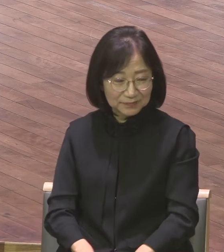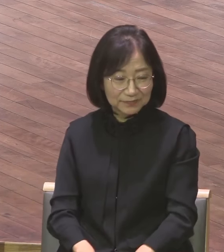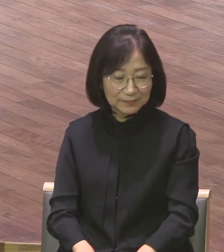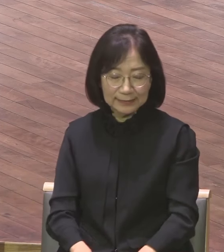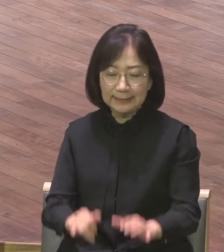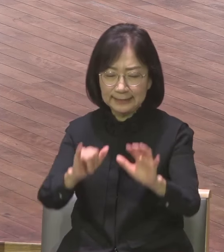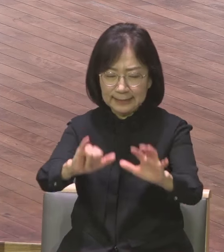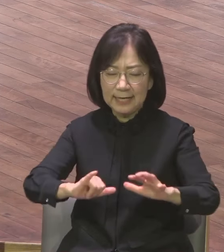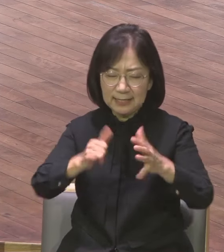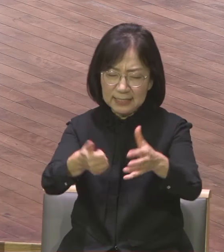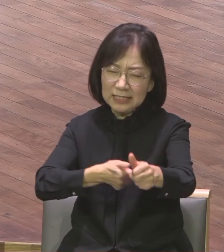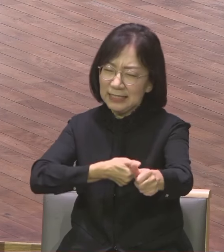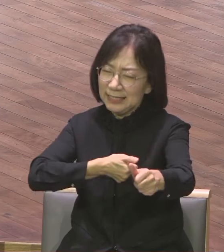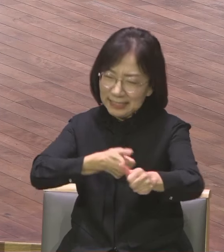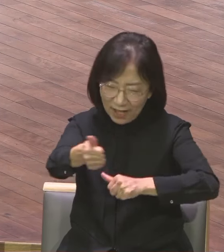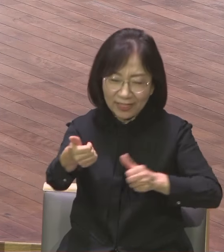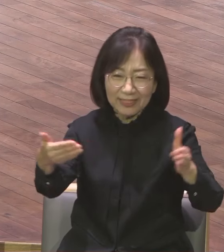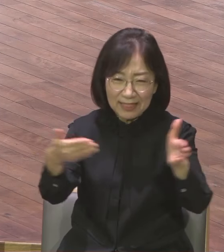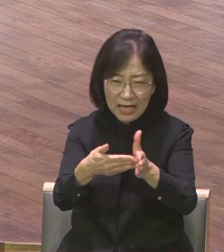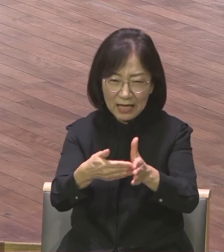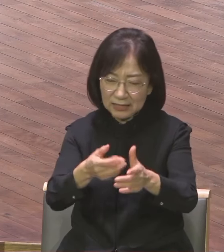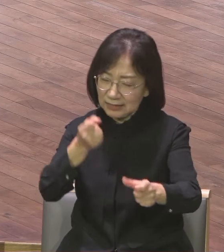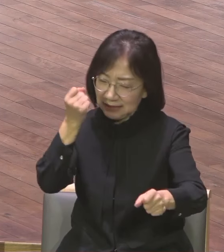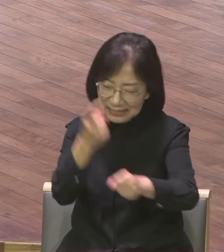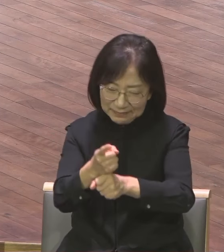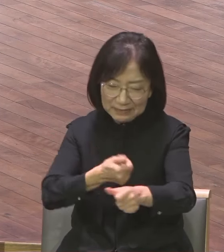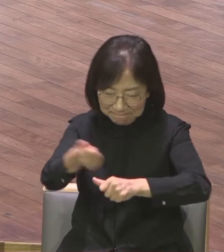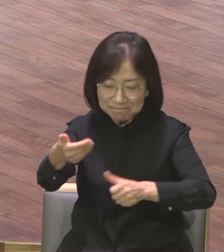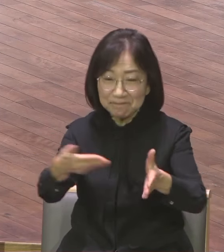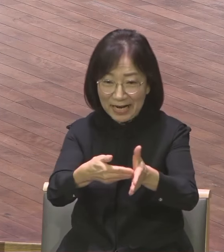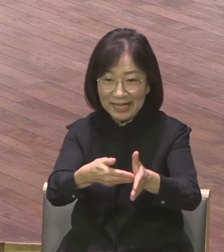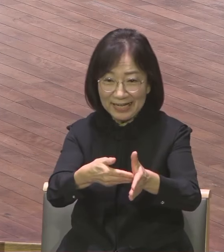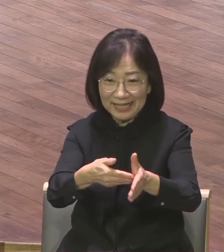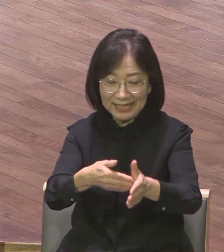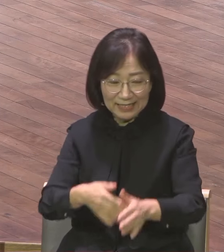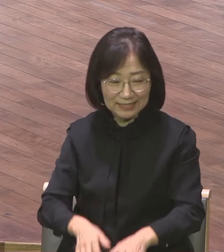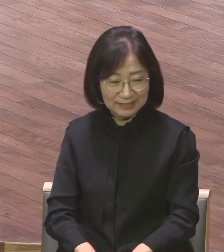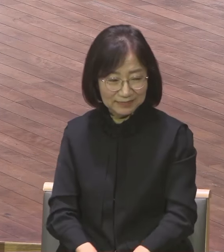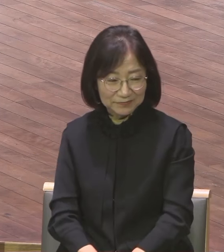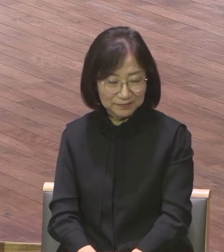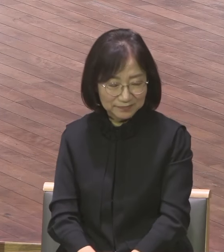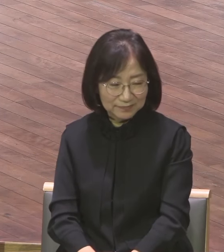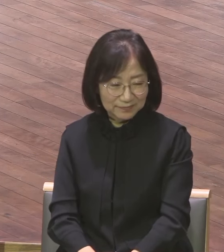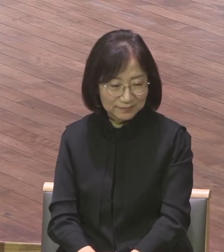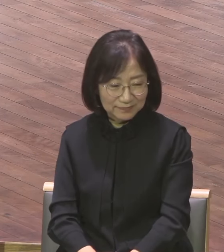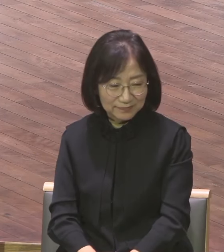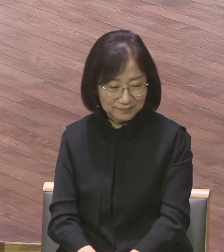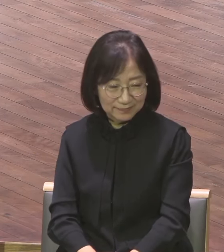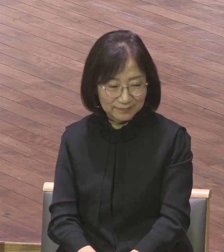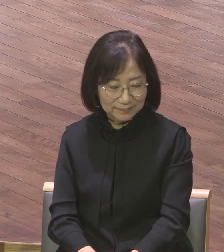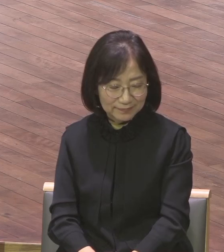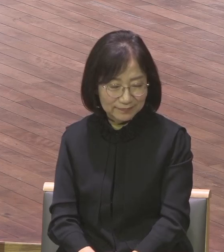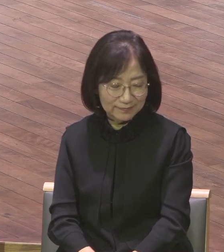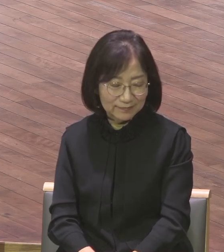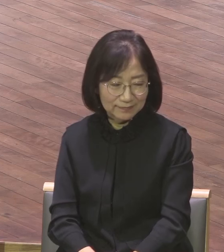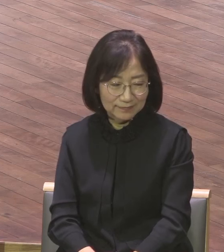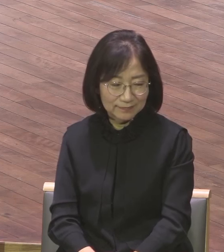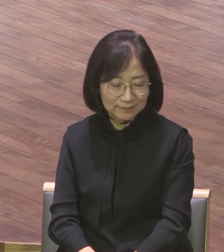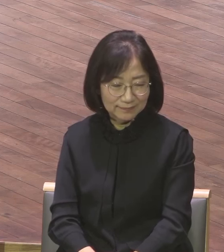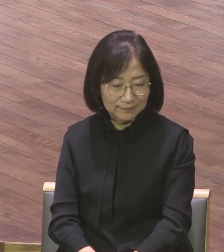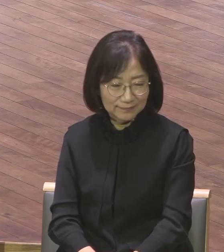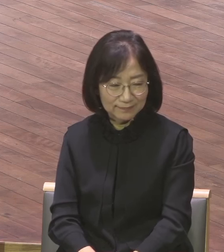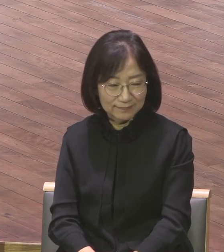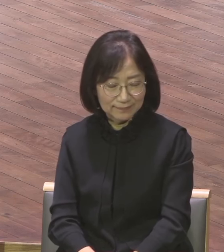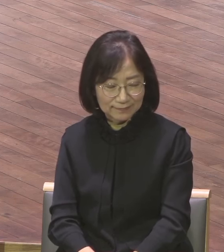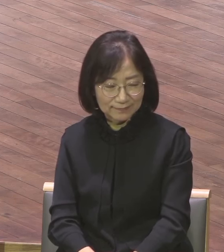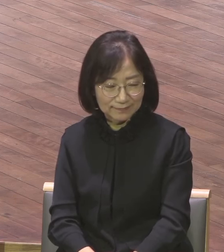그러니까 결정적 승리가 이미 성취되었고 지금까지 그 효과가 지속되고 있다. 지금까지.